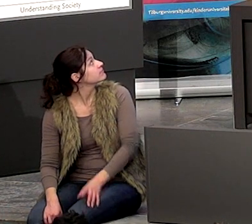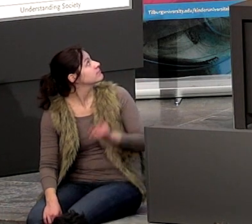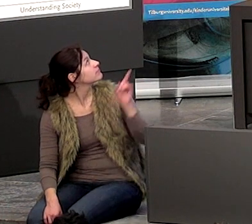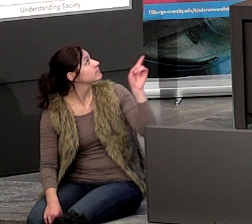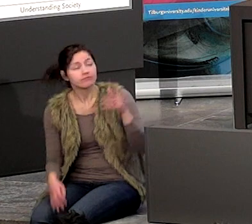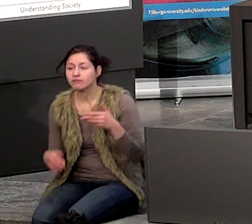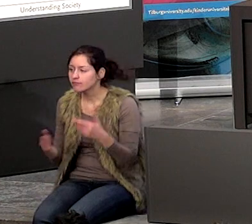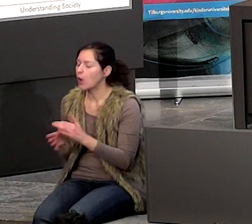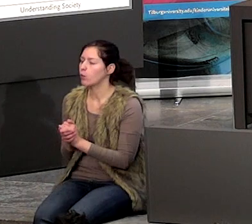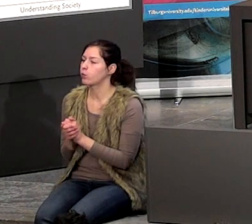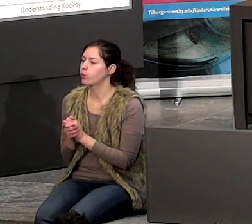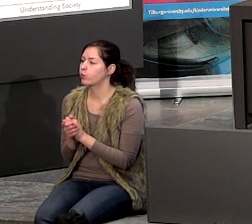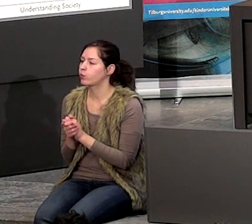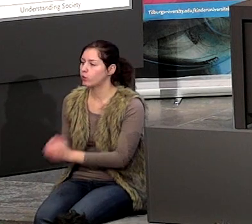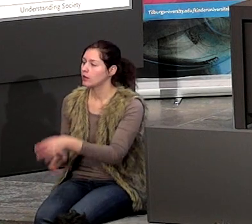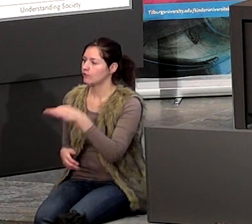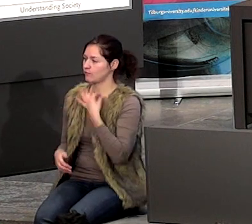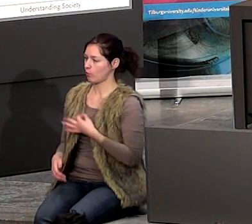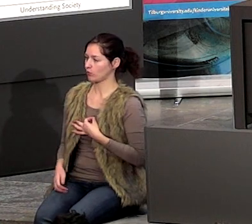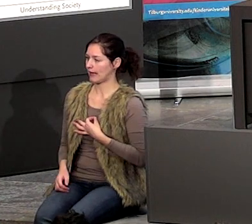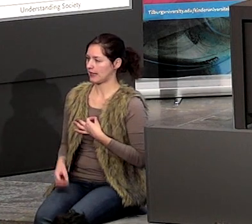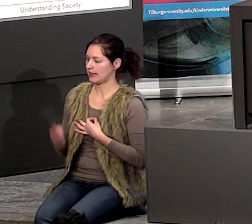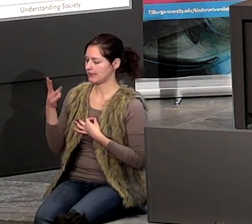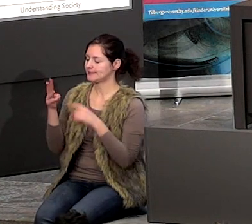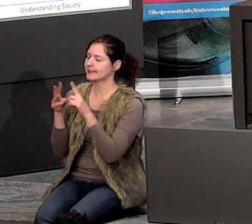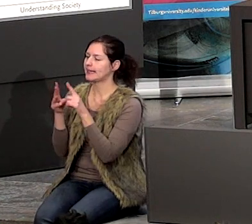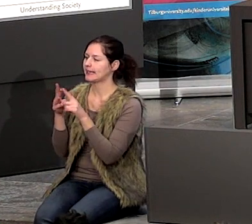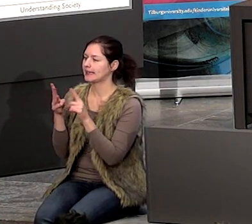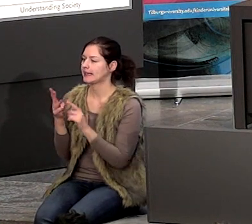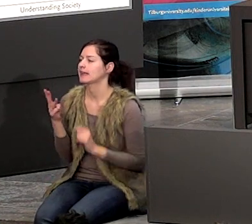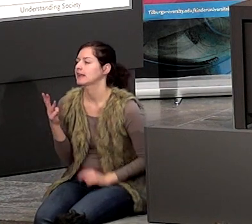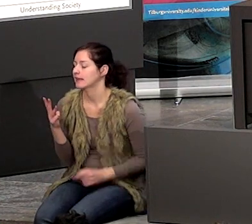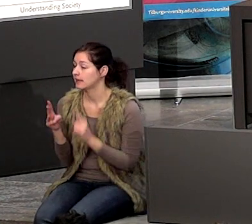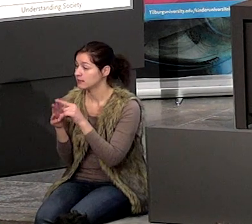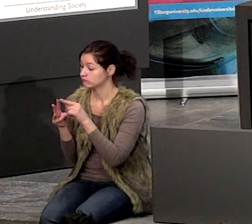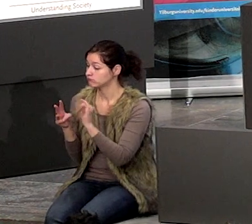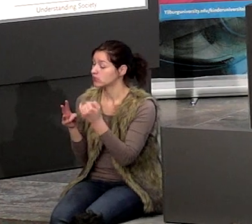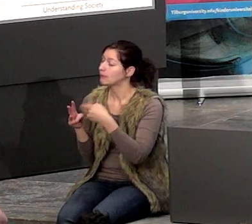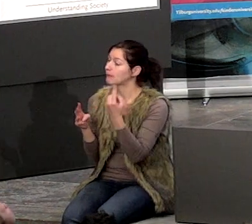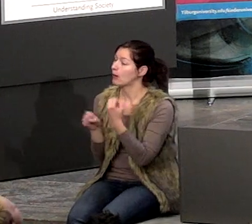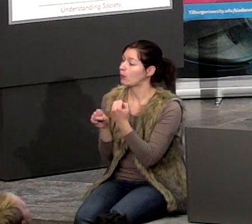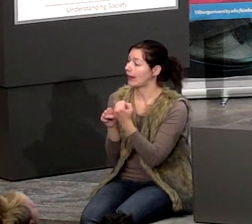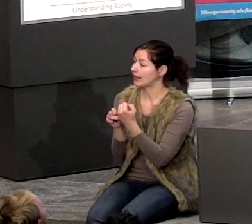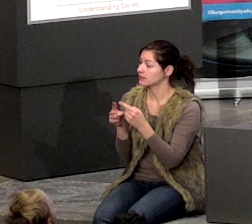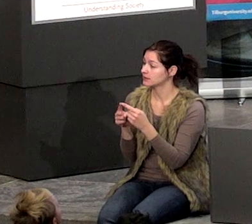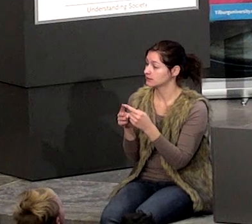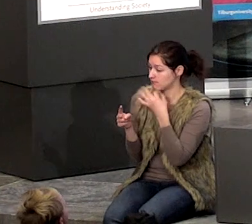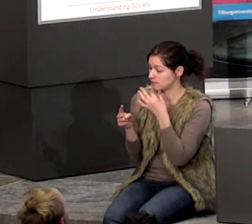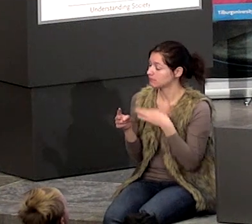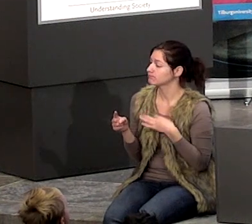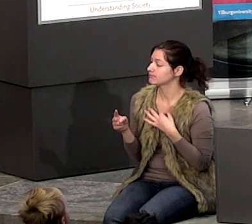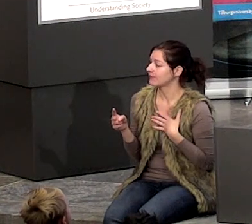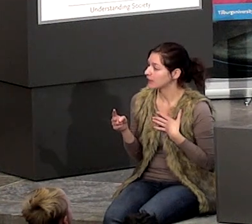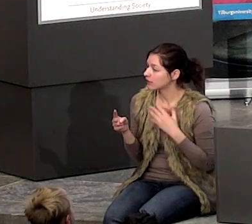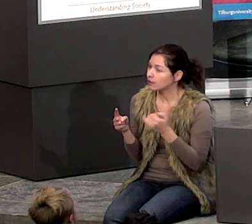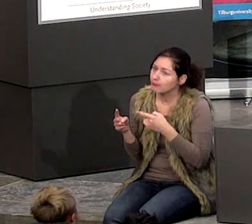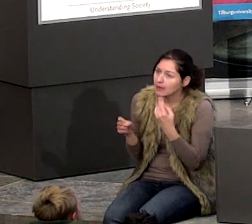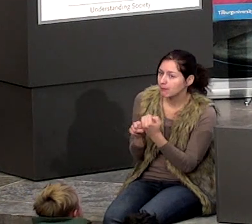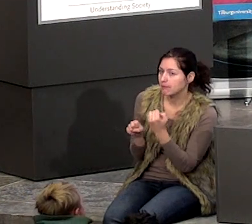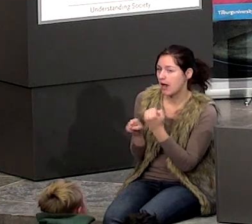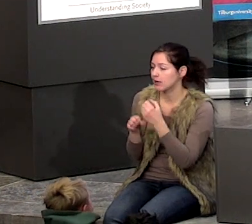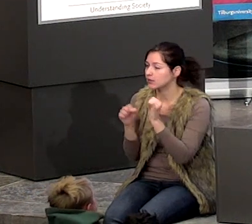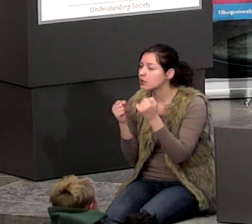Nou, dat heeft drie belangrijke voordelen. Sowieso kun je meer werk doen. Dat is op zich al prettig. Je kunt meer dingen maken of